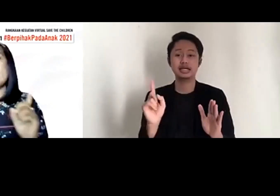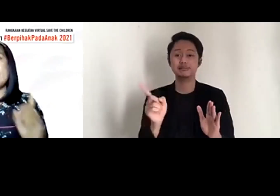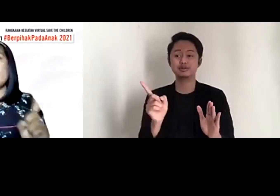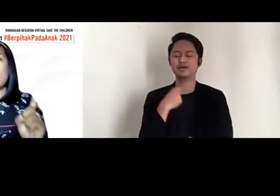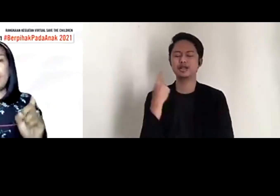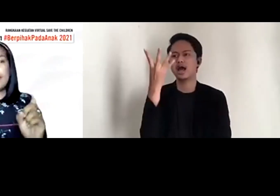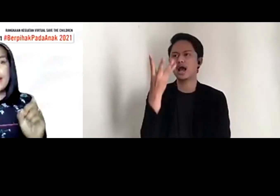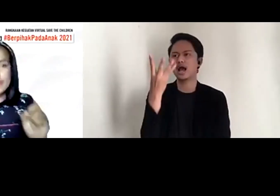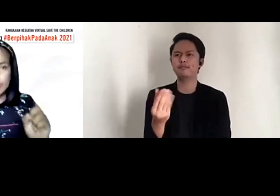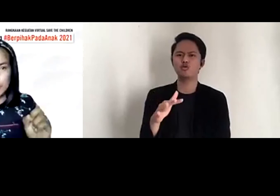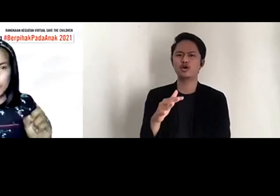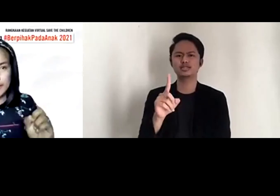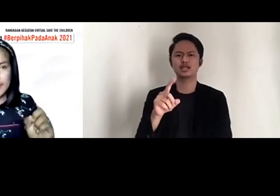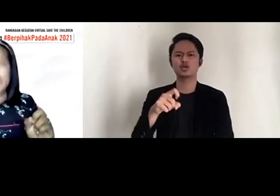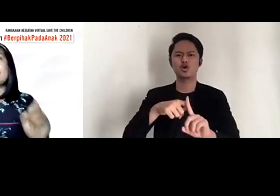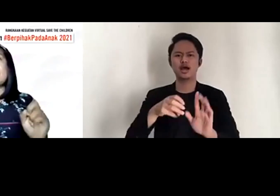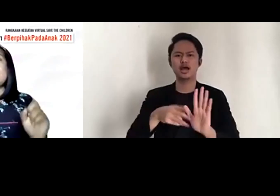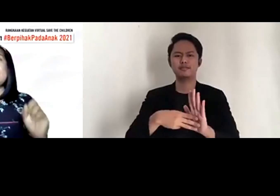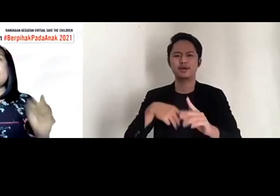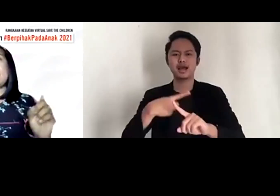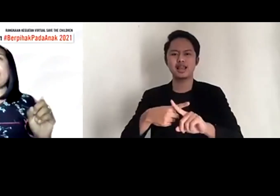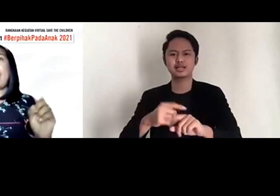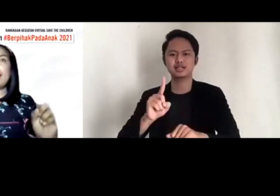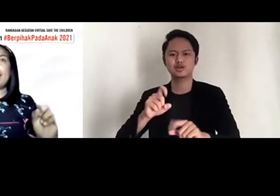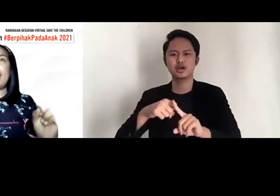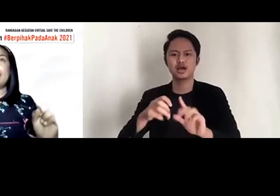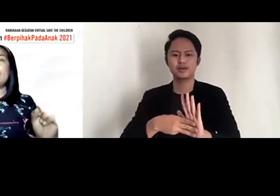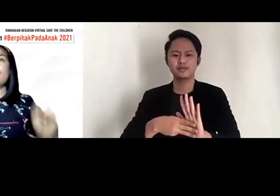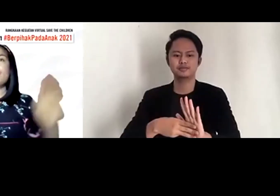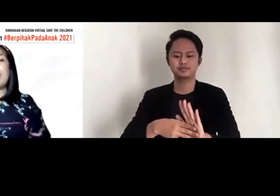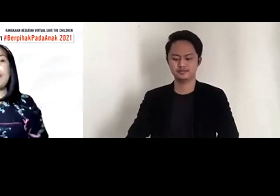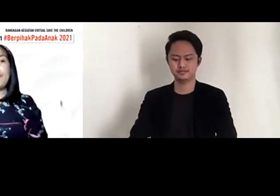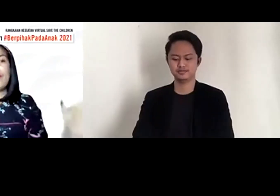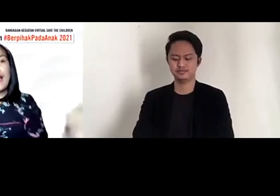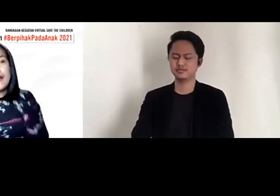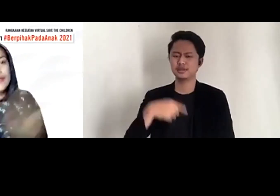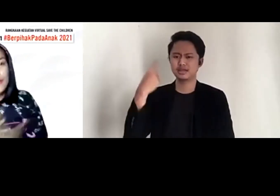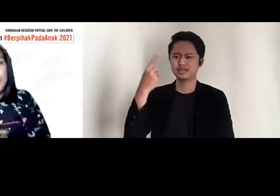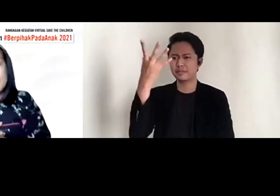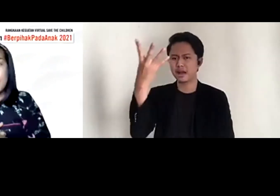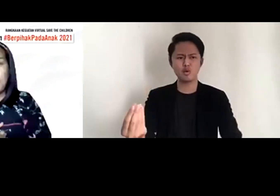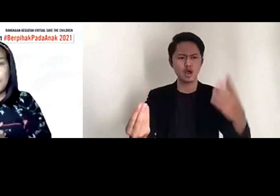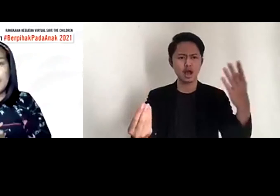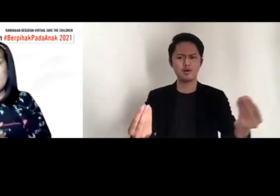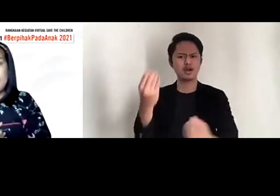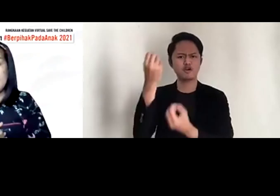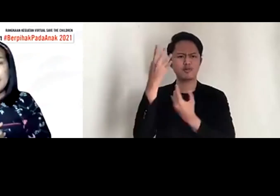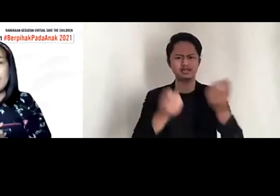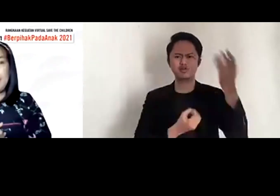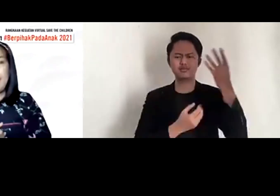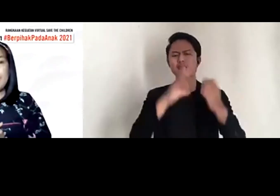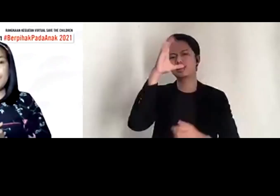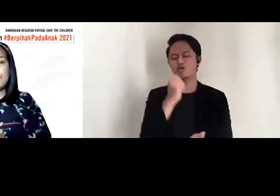luasnya hanya 1 kilometer kali 1 kilometer, jadi setiap hal yang ada di ujung kampung akan diketahui oleh semua orang.